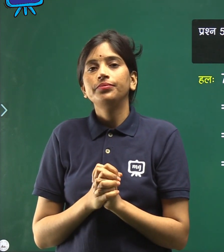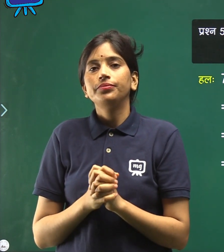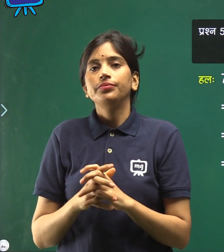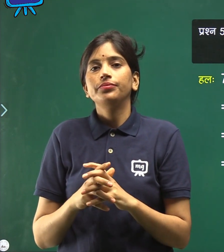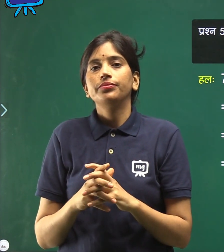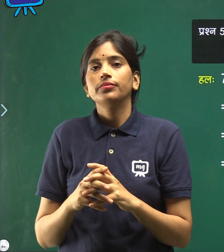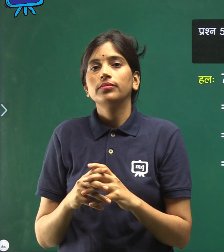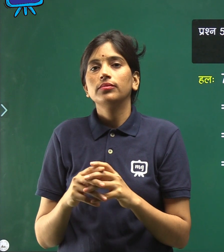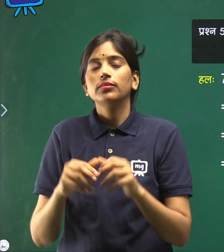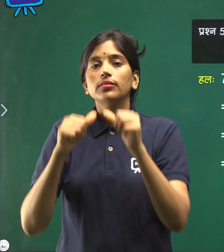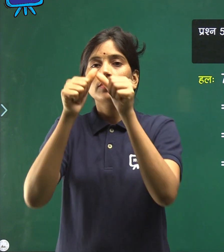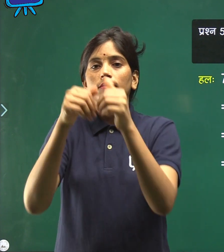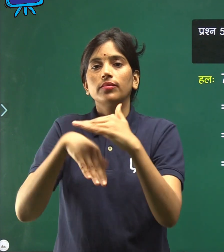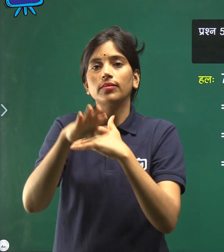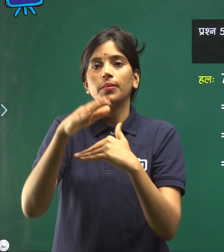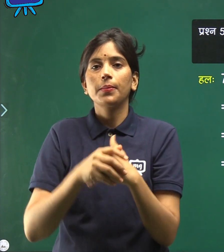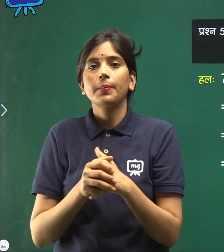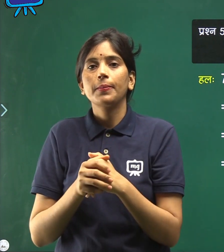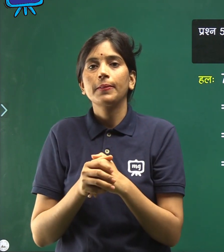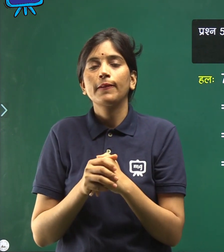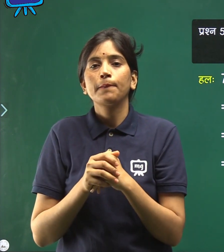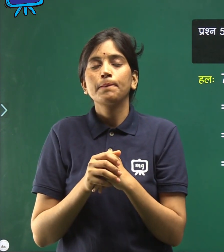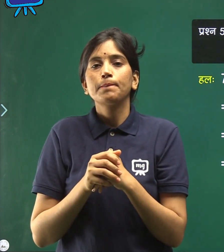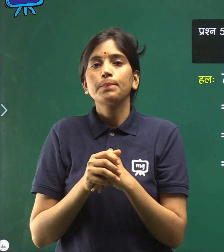हल की करें।